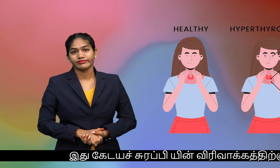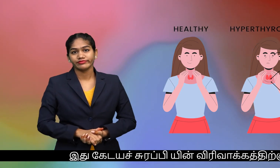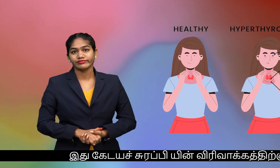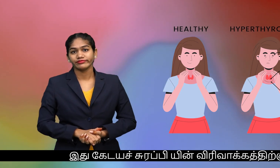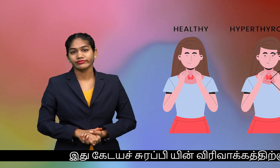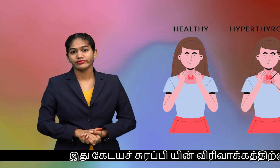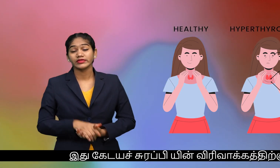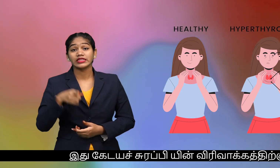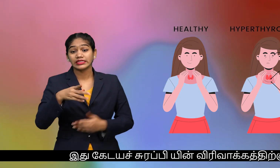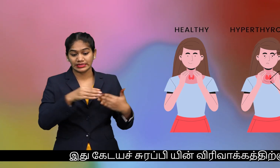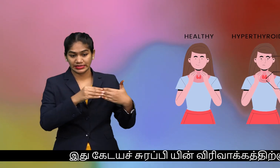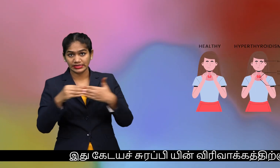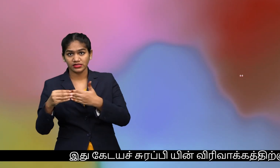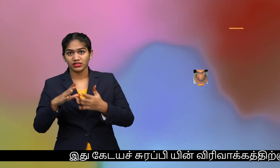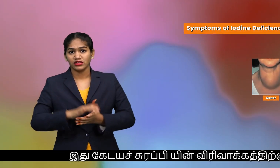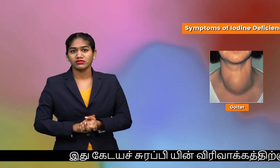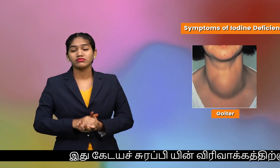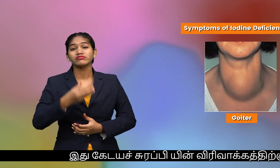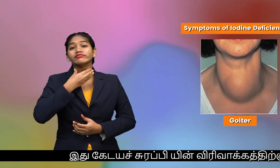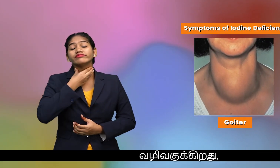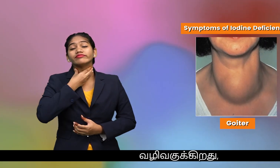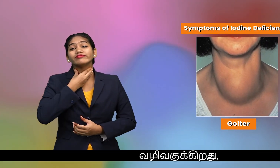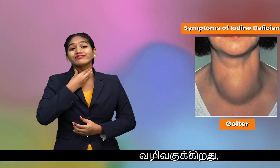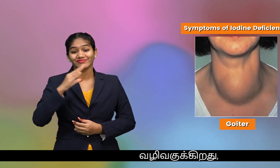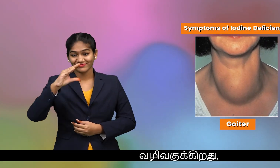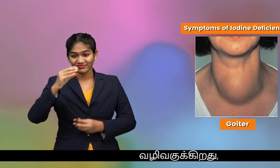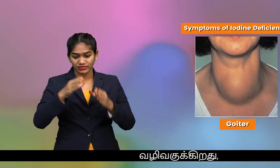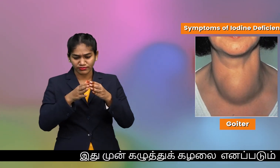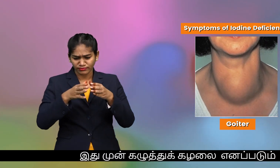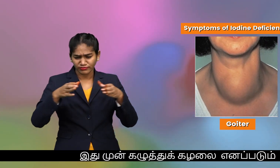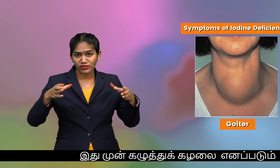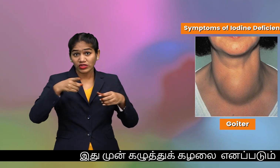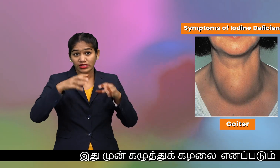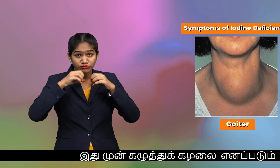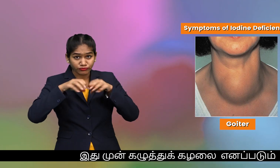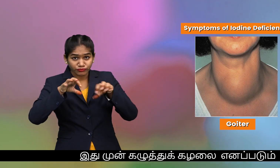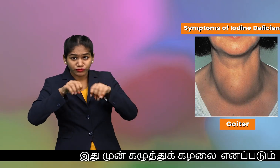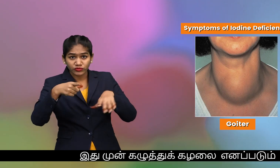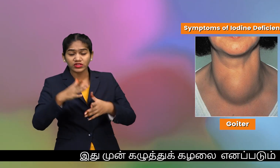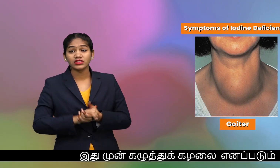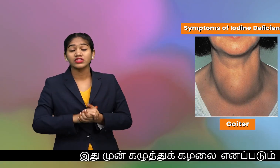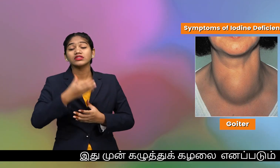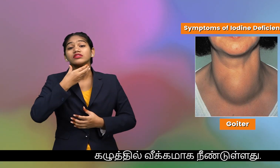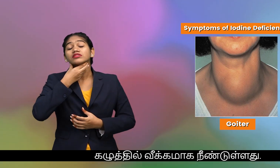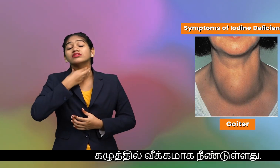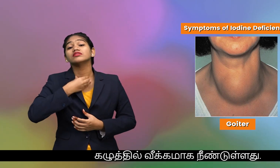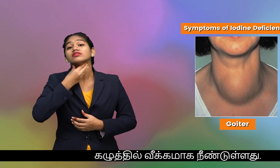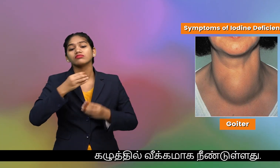இது கேடய சுரப்பியின் விரிவாக்கத்திற்கு வழிவகுக்கிறது. இது முன் கழுத்துக்கழலை எனப்படும் கழுத்தில்